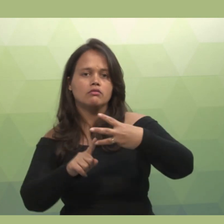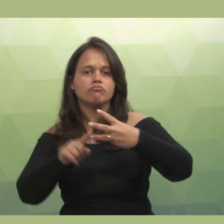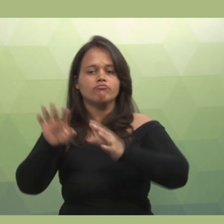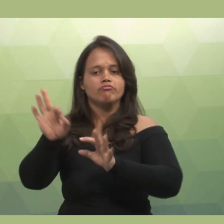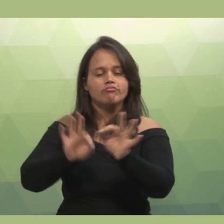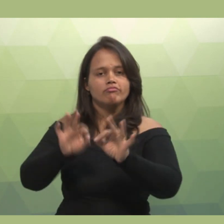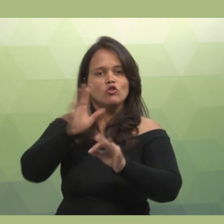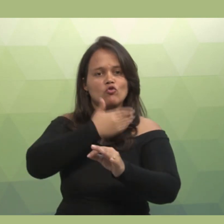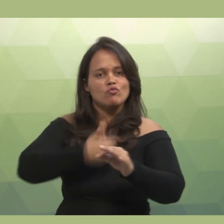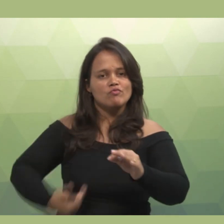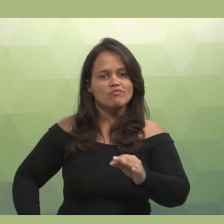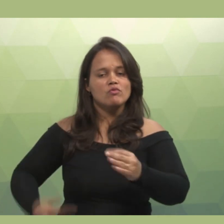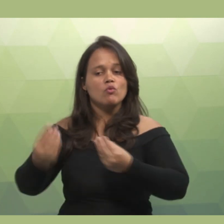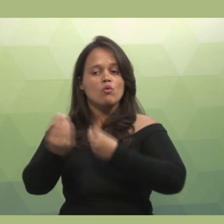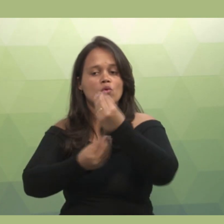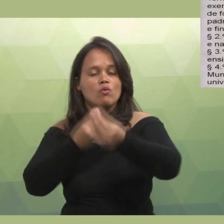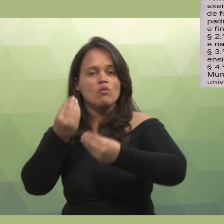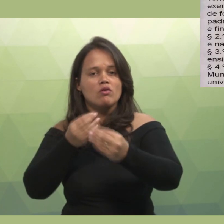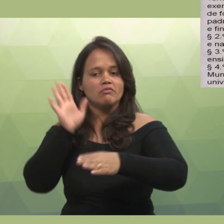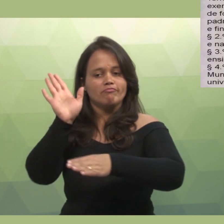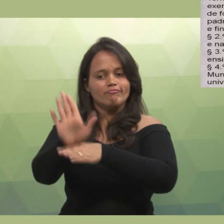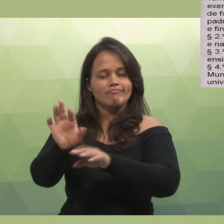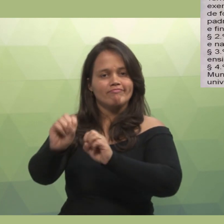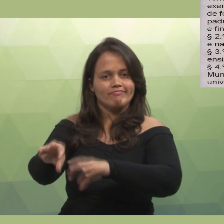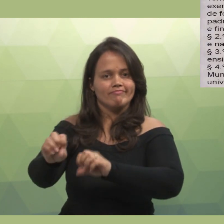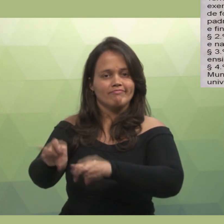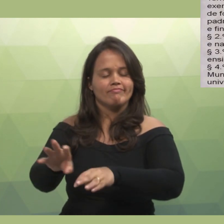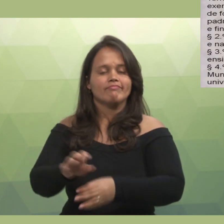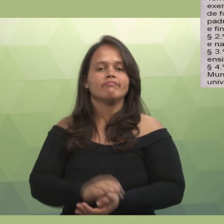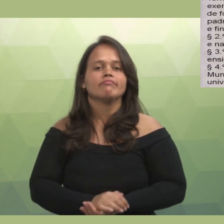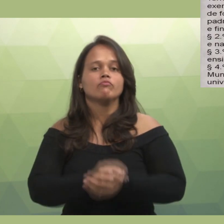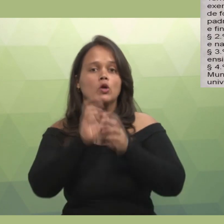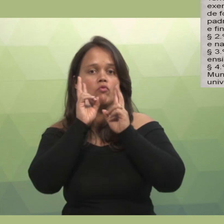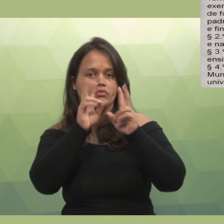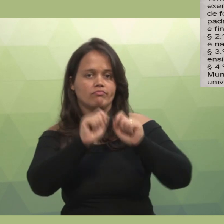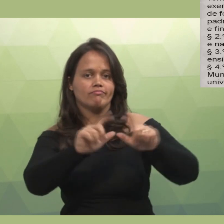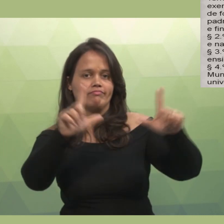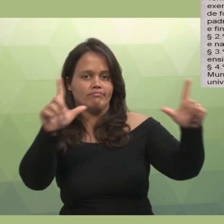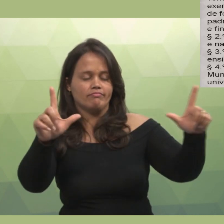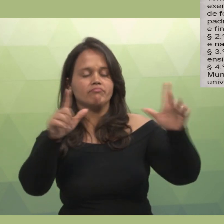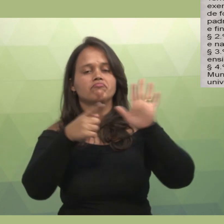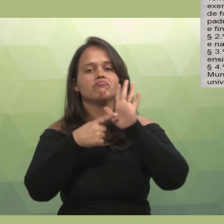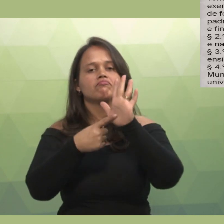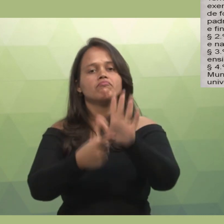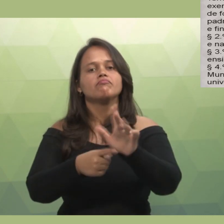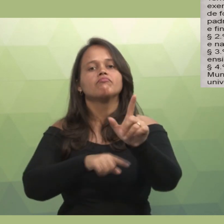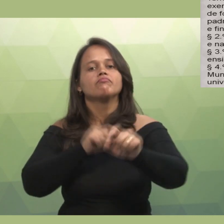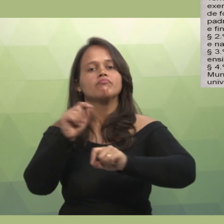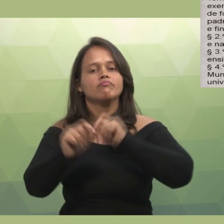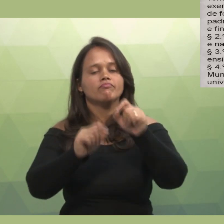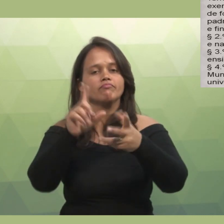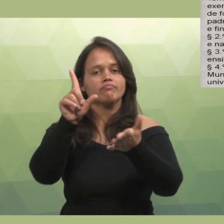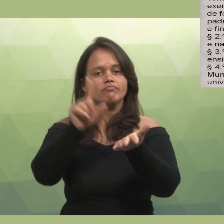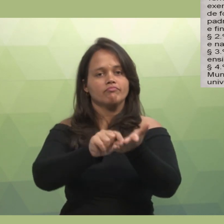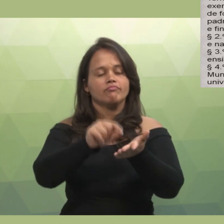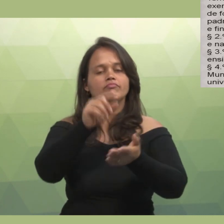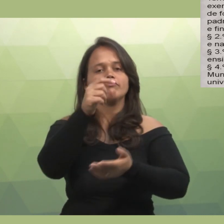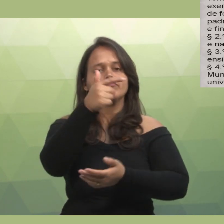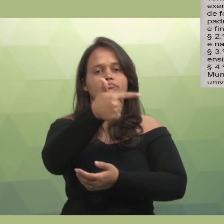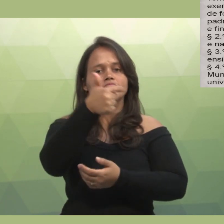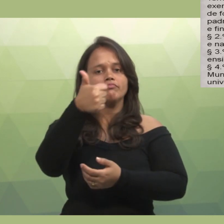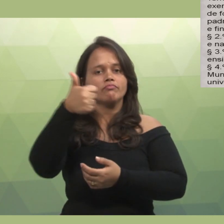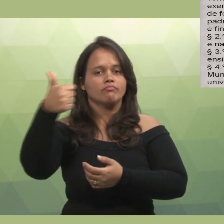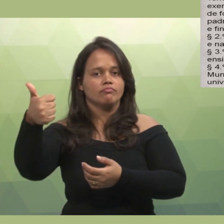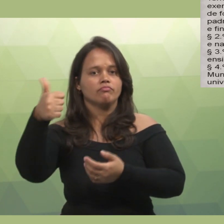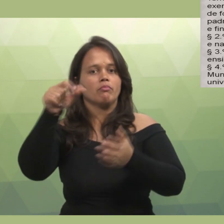para com a educação. Vejamos neste slide o que diz o artigo 211, parágrafos de 1 a